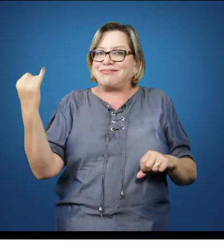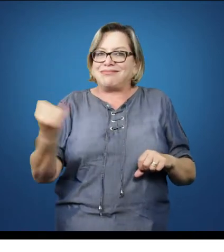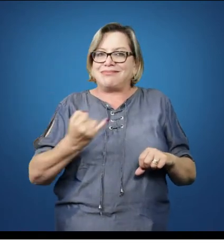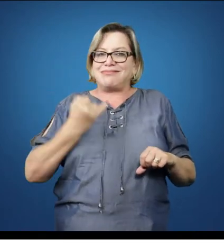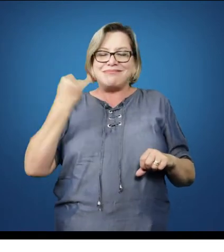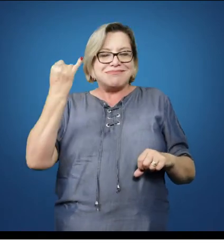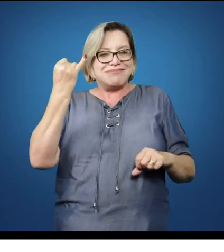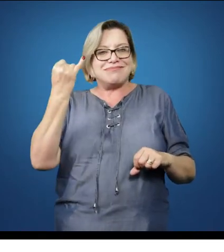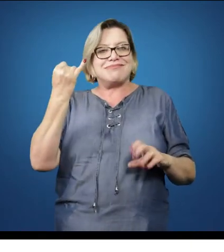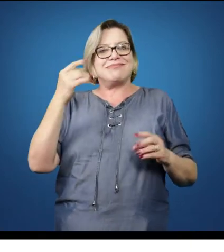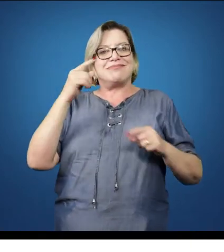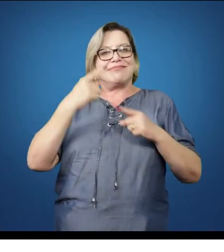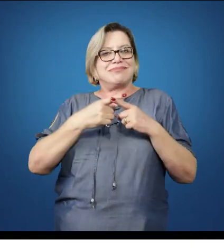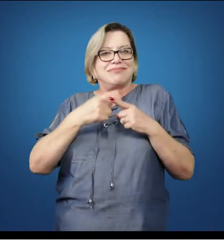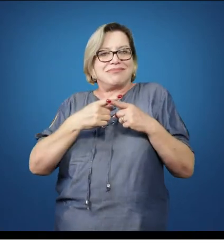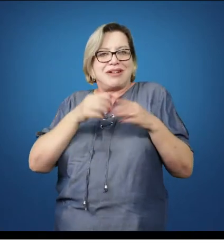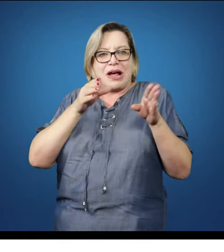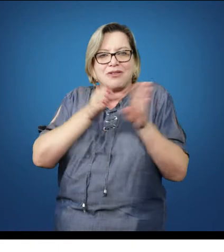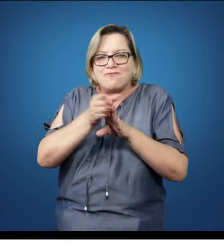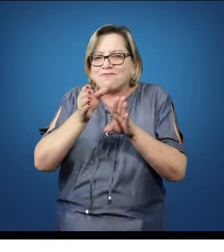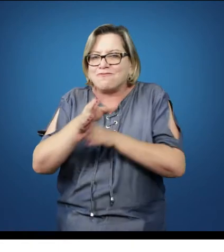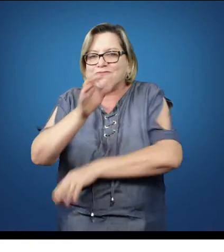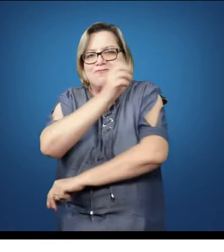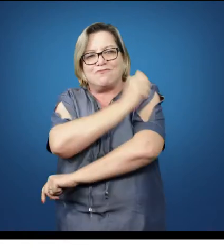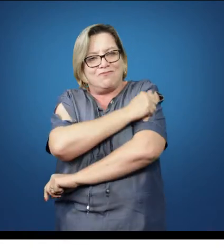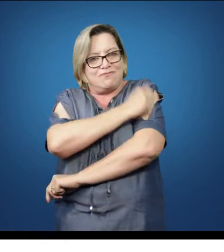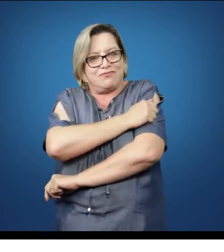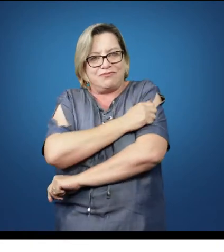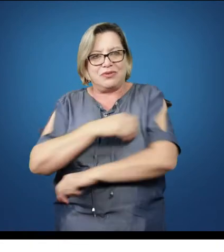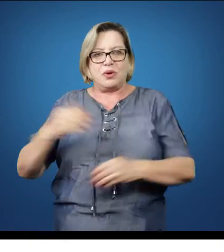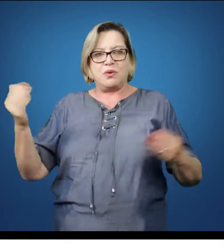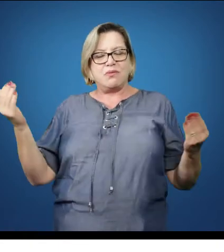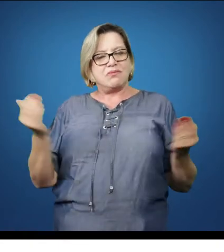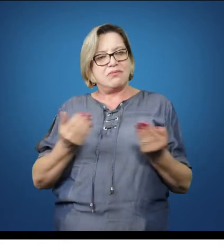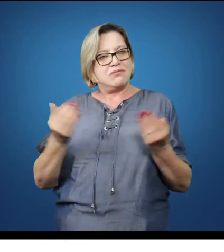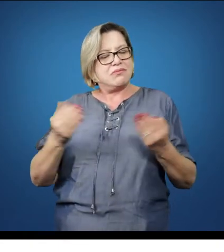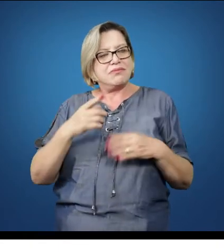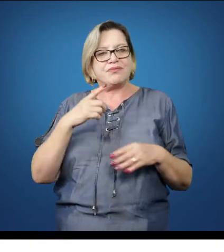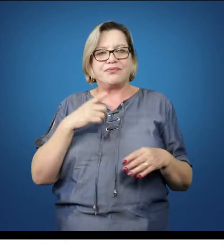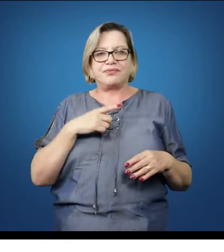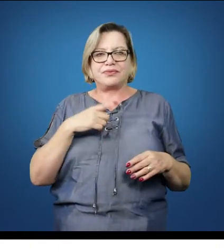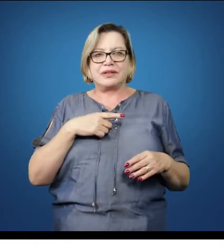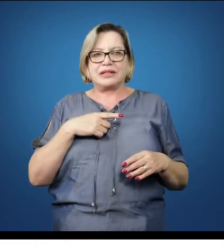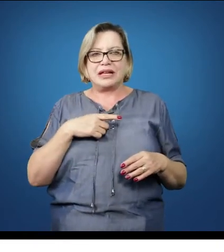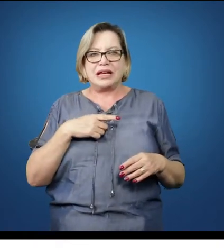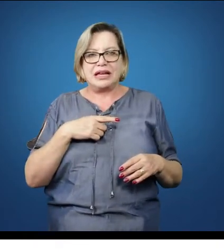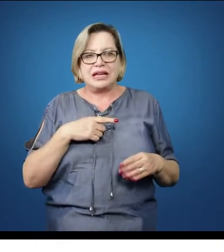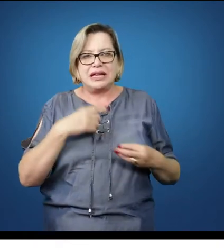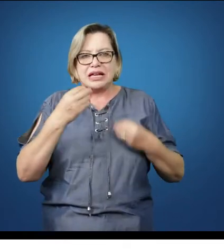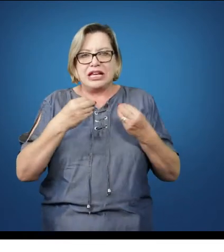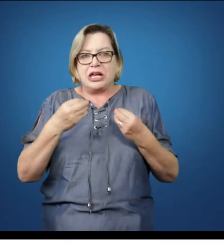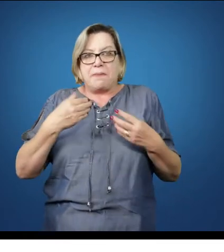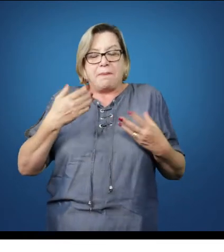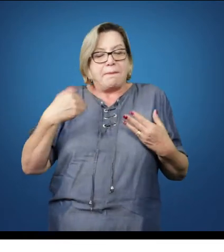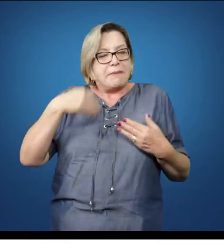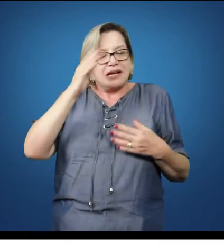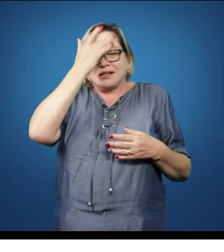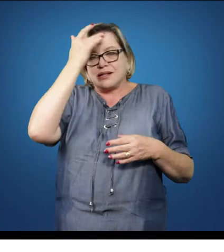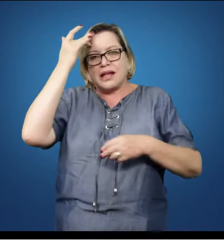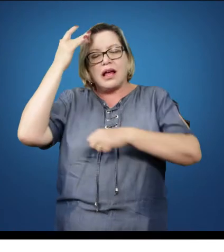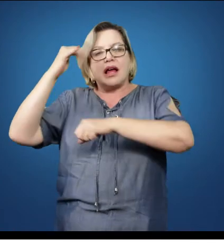para orientação de nossos alunos hoje a gente passa um processo de aumento na prevalência de obesidade